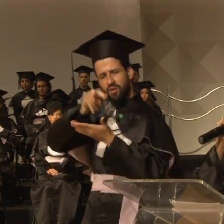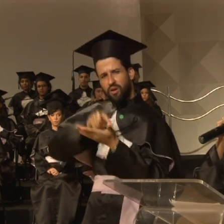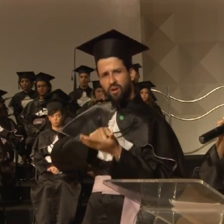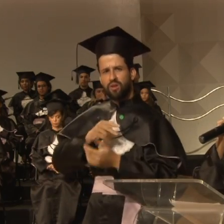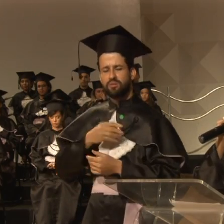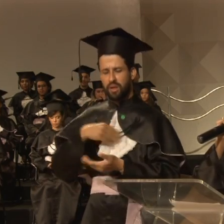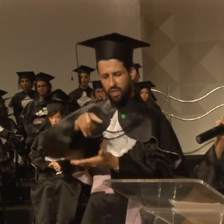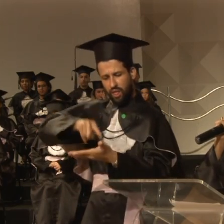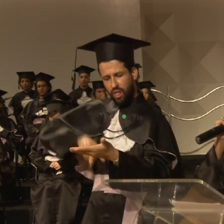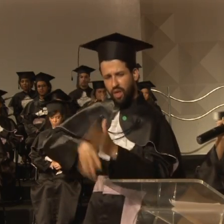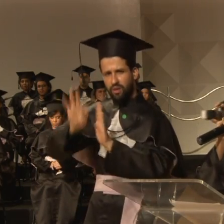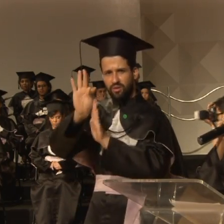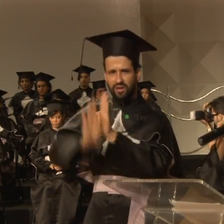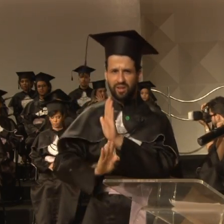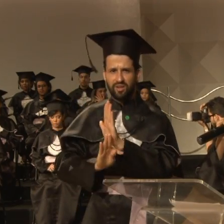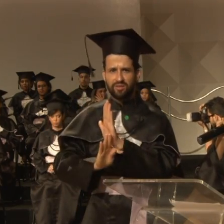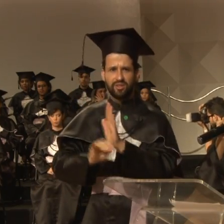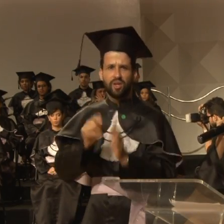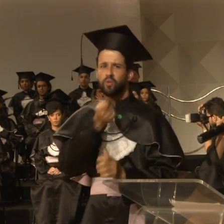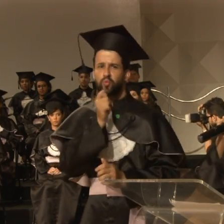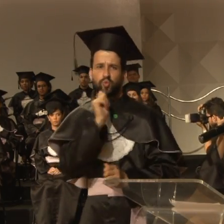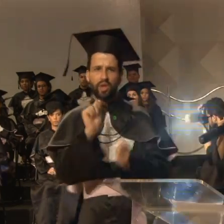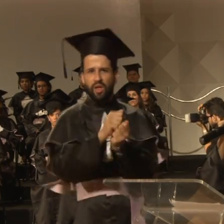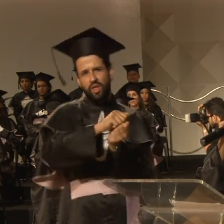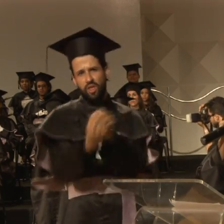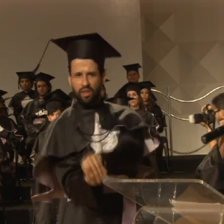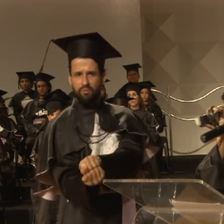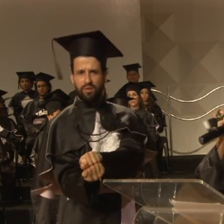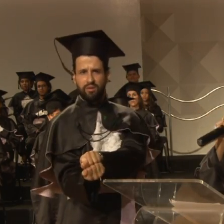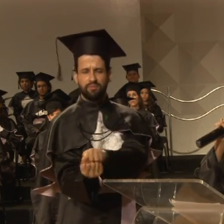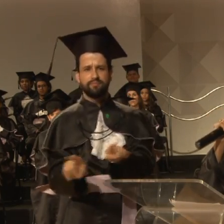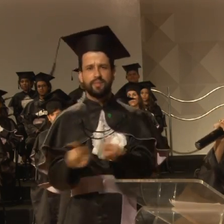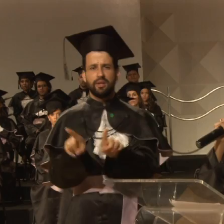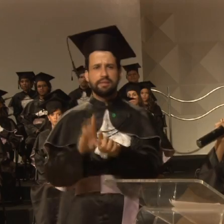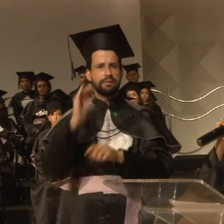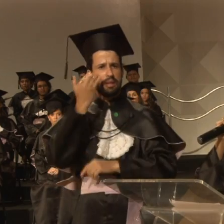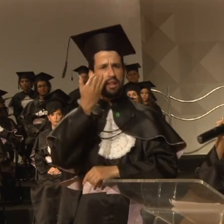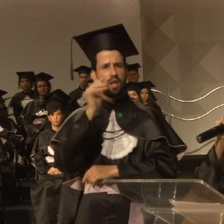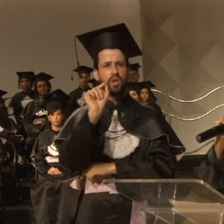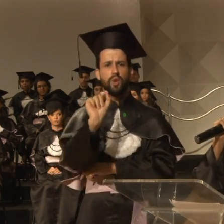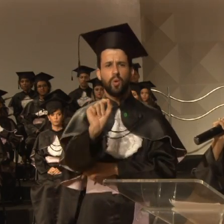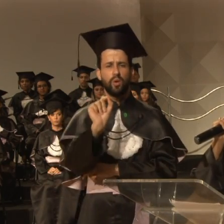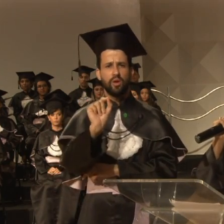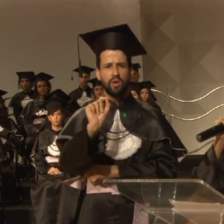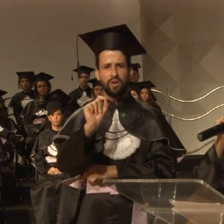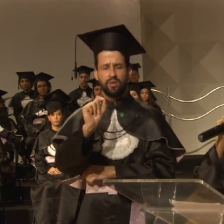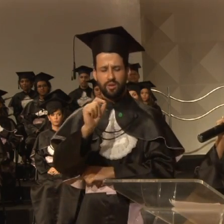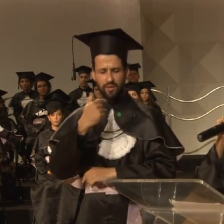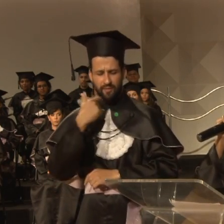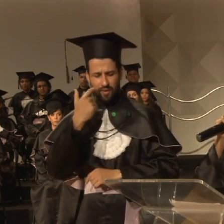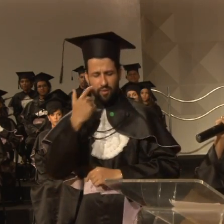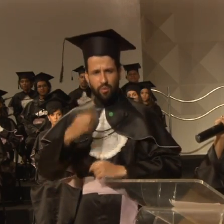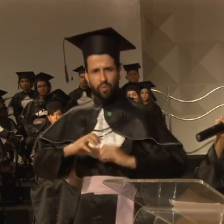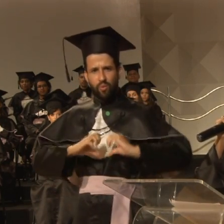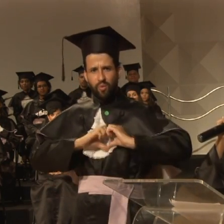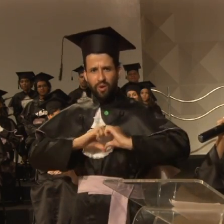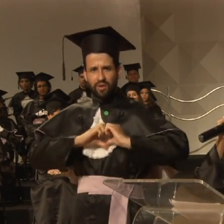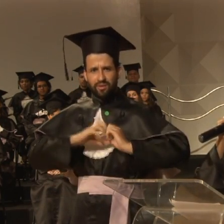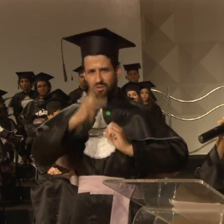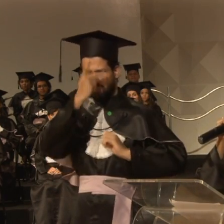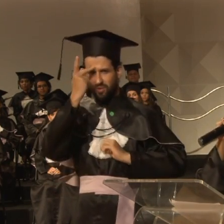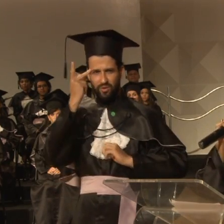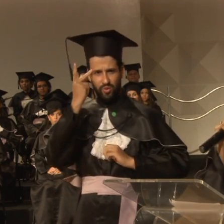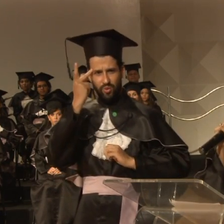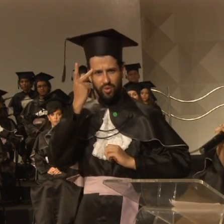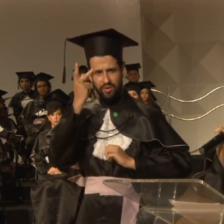adaptado. Ademais, entendi que quando tocamos o coração das pessoas, elas sempre estarão ali